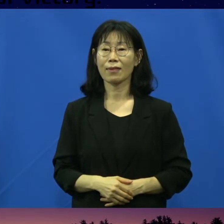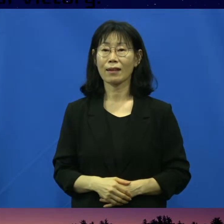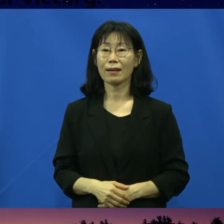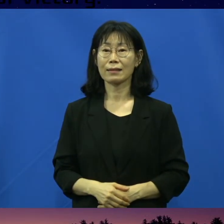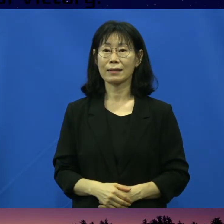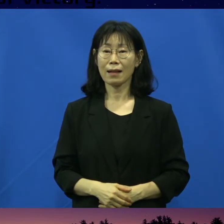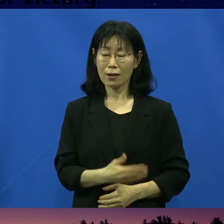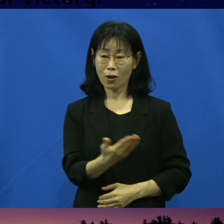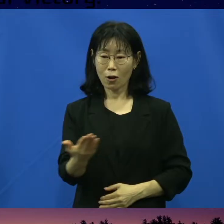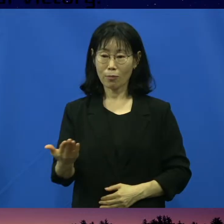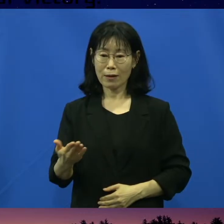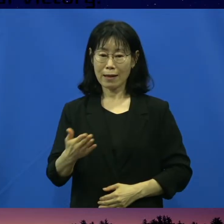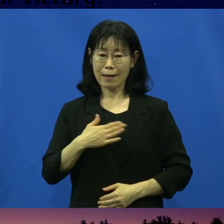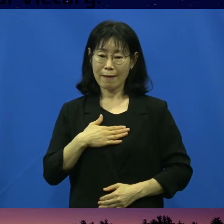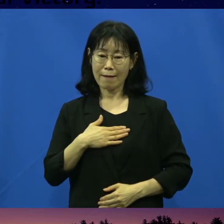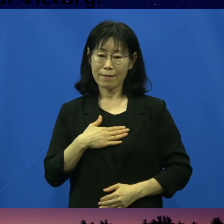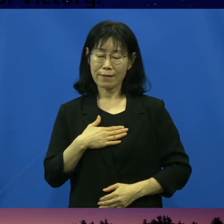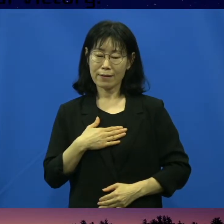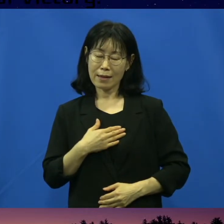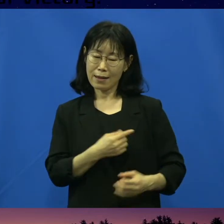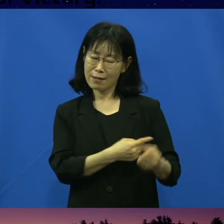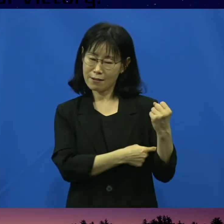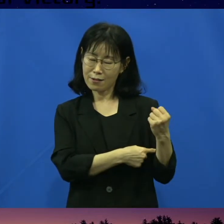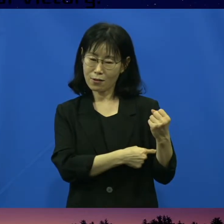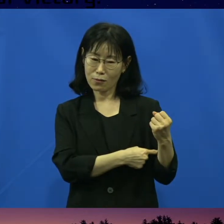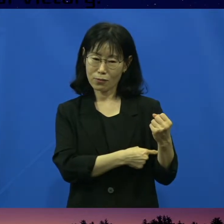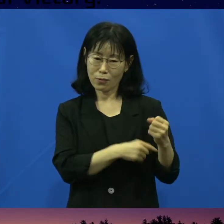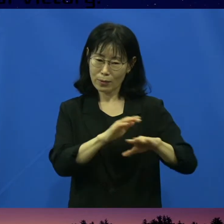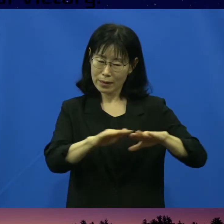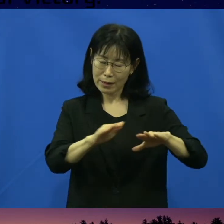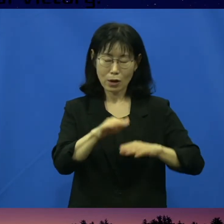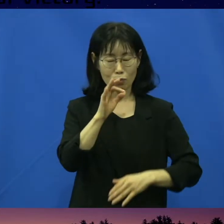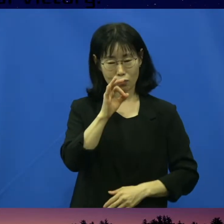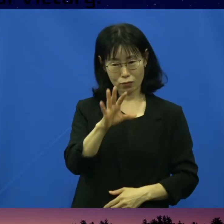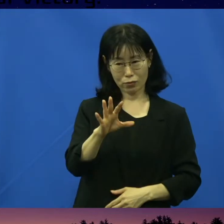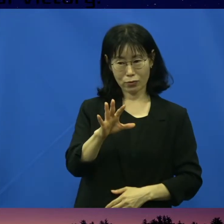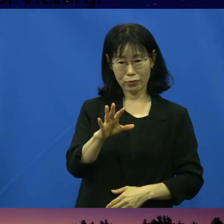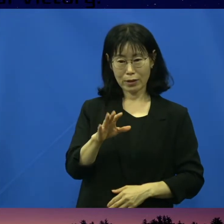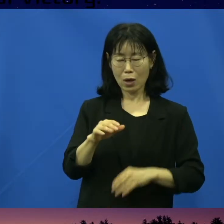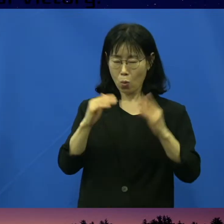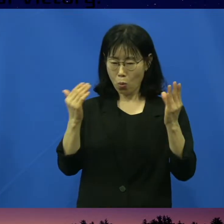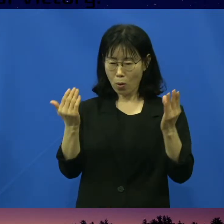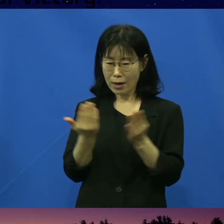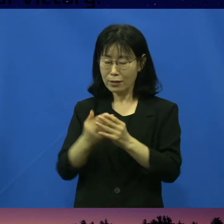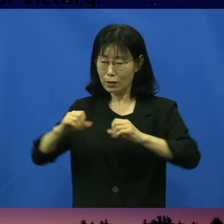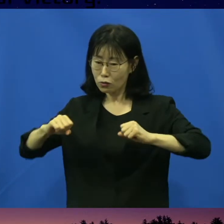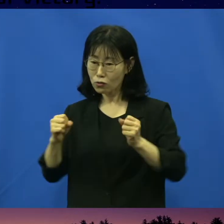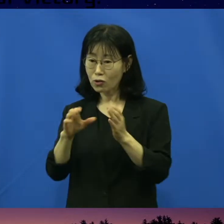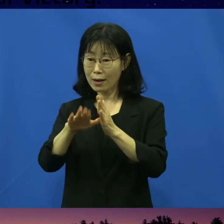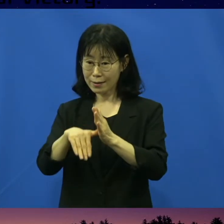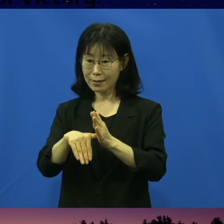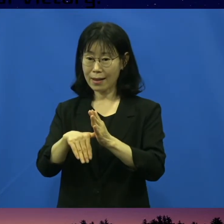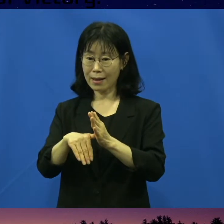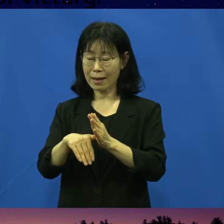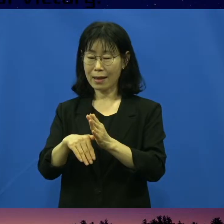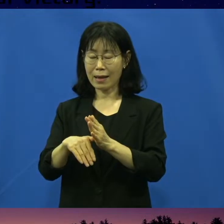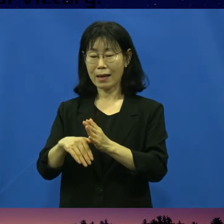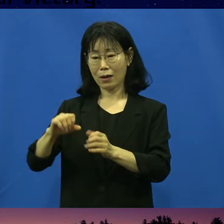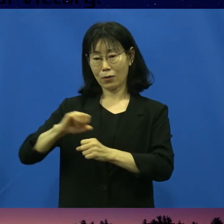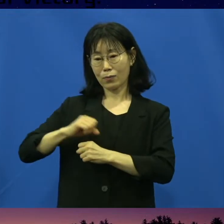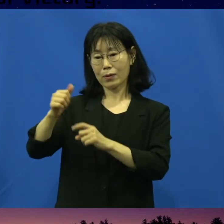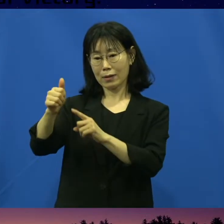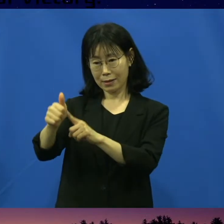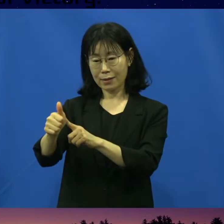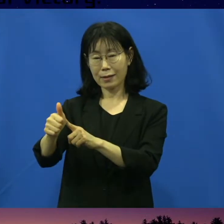완전한 순종. 그의 살이 어린 아이의 살같이 회복되어 깨끗하게 됐다. 완전한 회복. 이때 나아만의 고백이